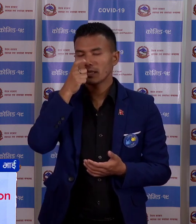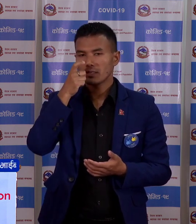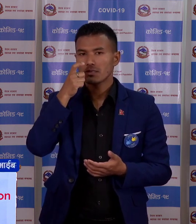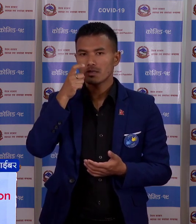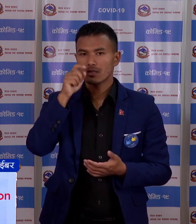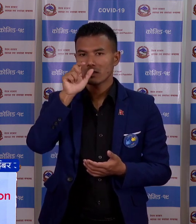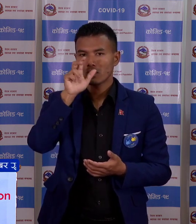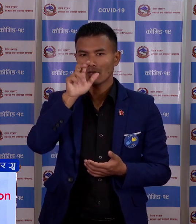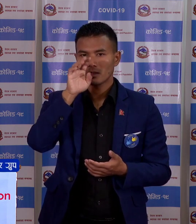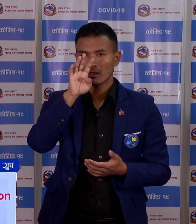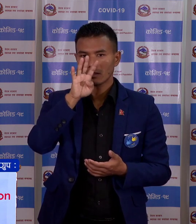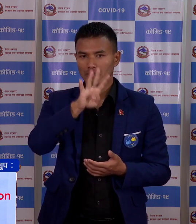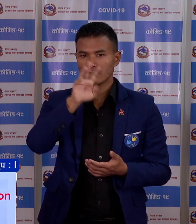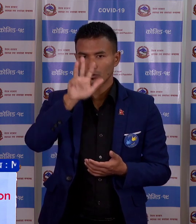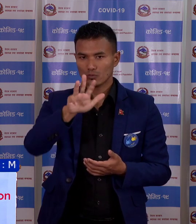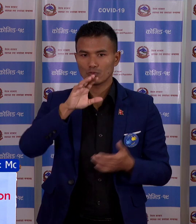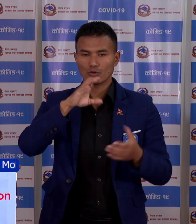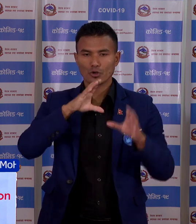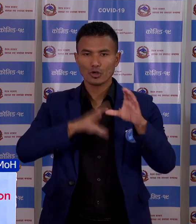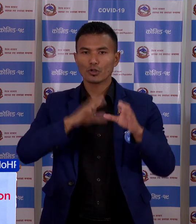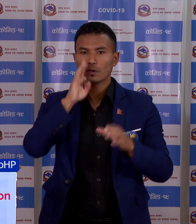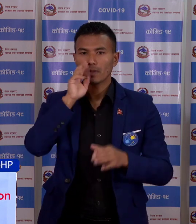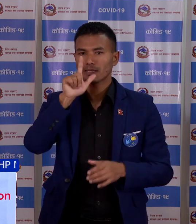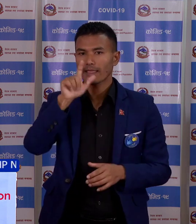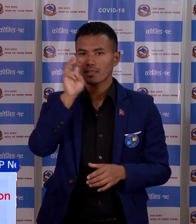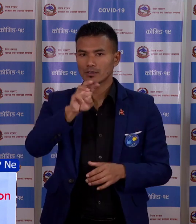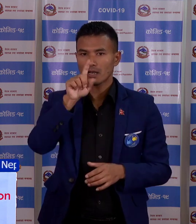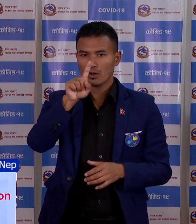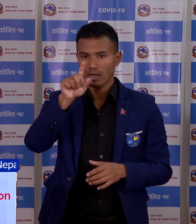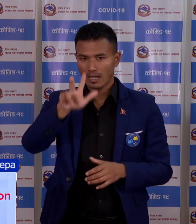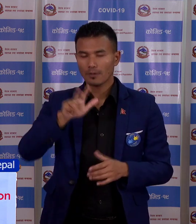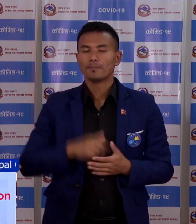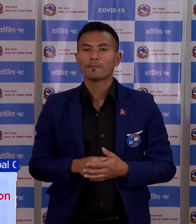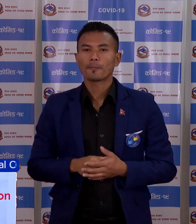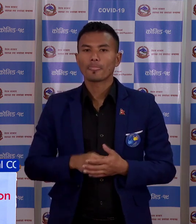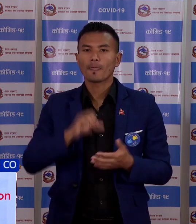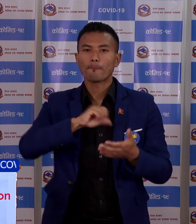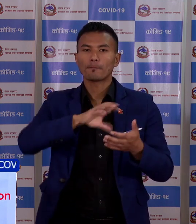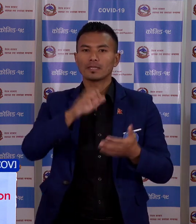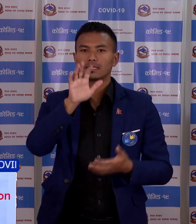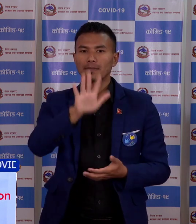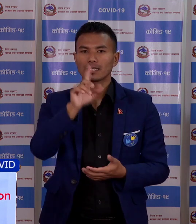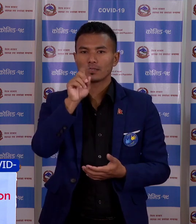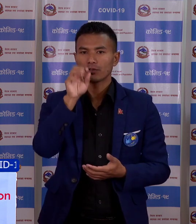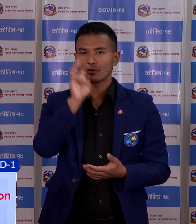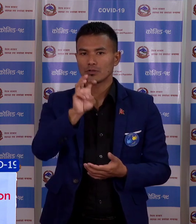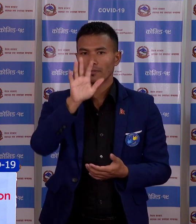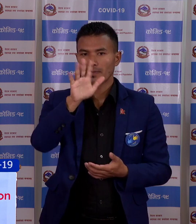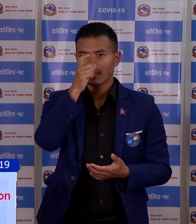गंड़की प्रदेश मा 7,018 तेसे गरी प्रदेश नमर पांच मा 10